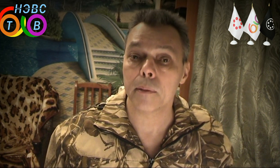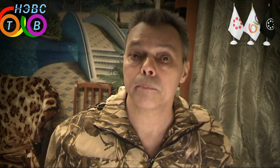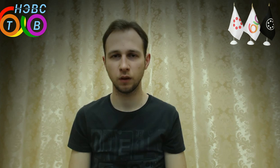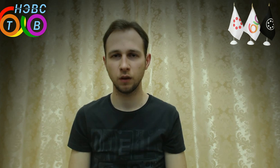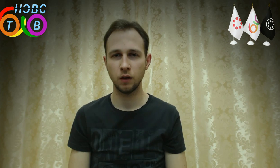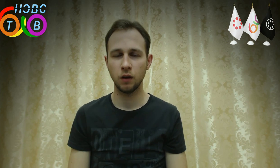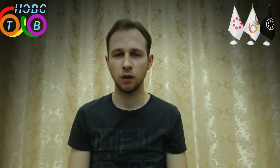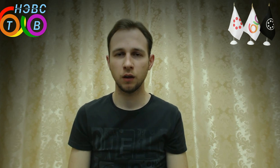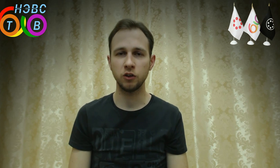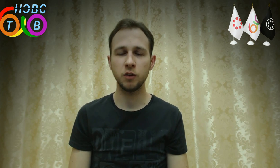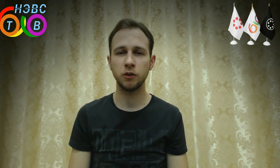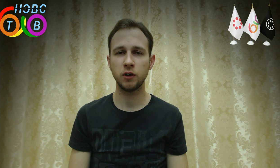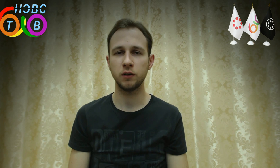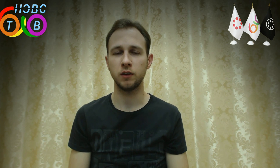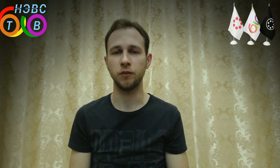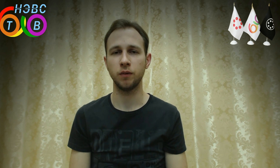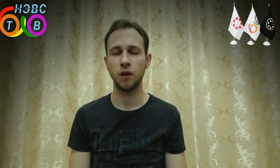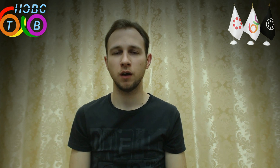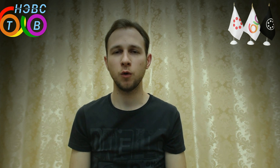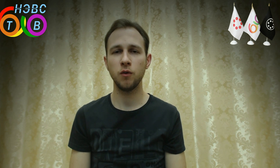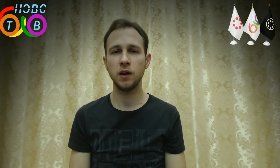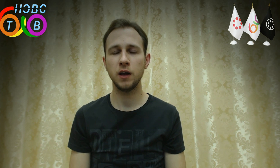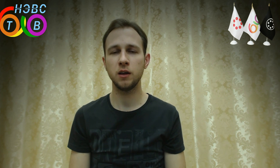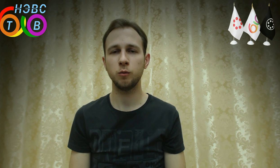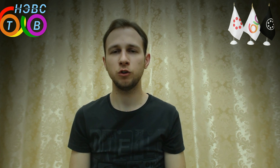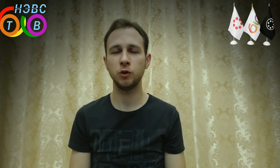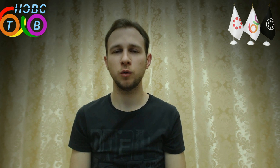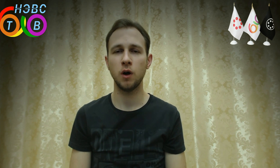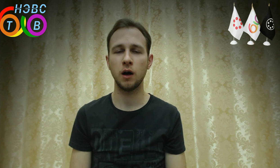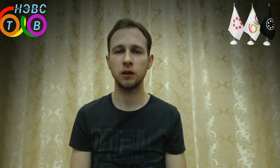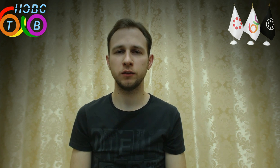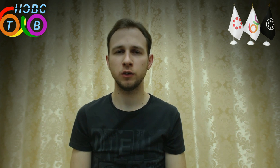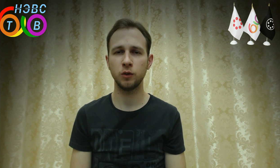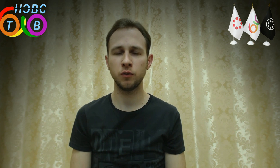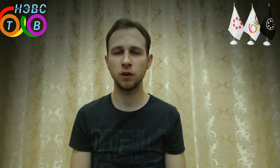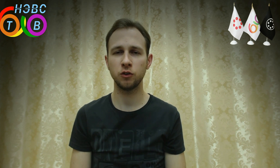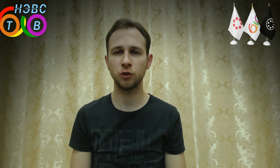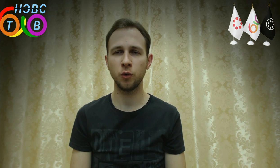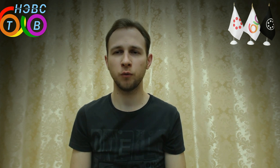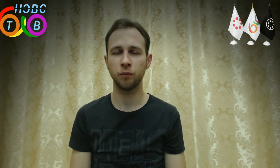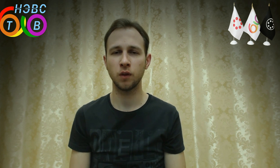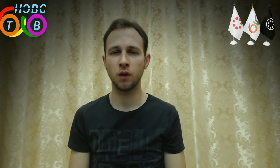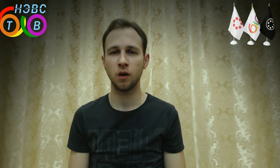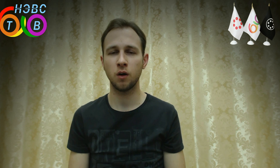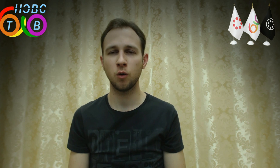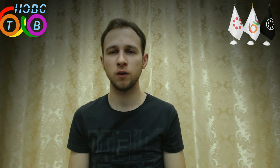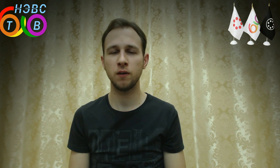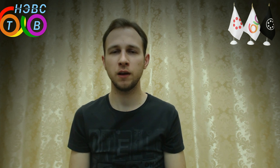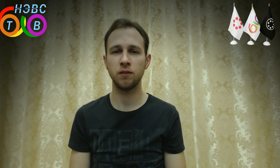быть. Скажите, пожалуйста, какое влияние на мужчину оказывает тот факт, что он